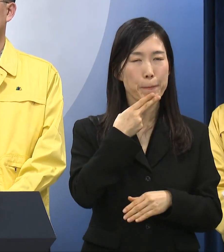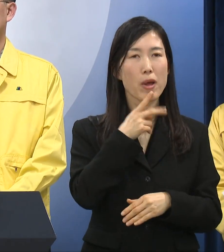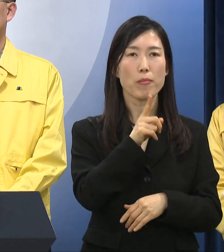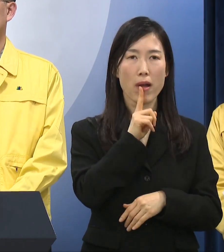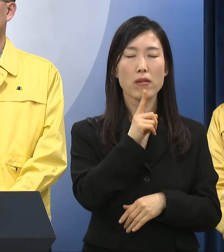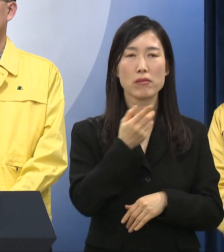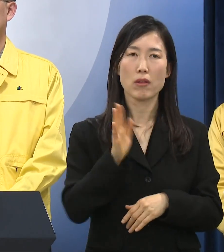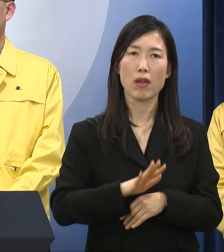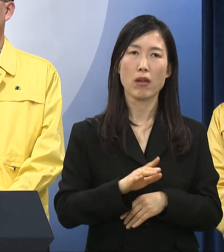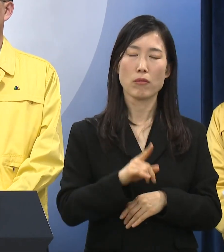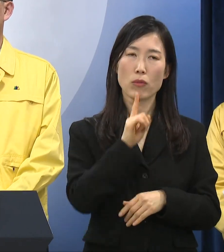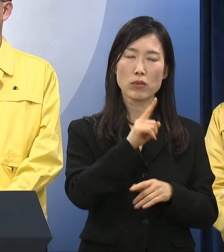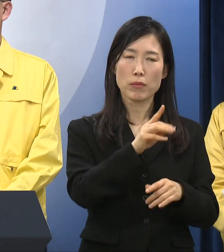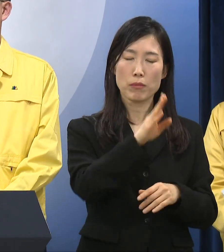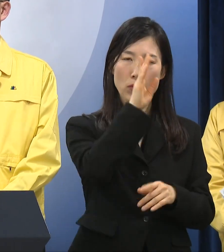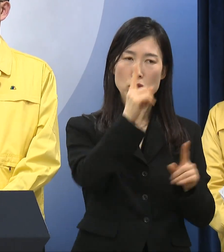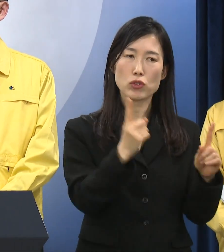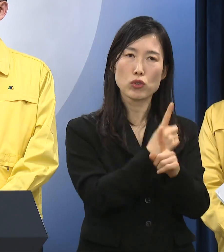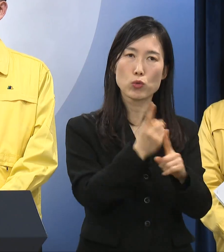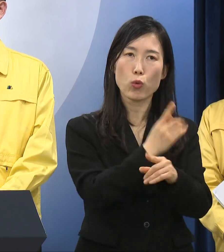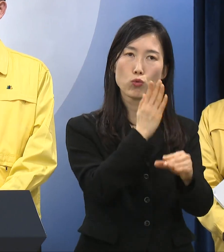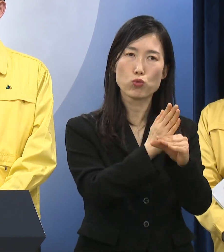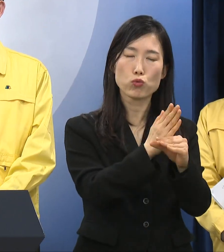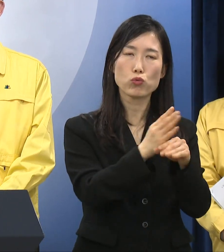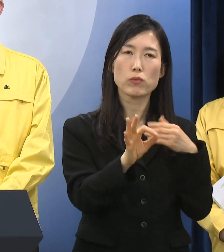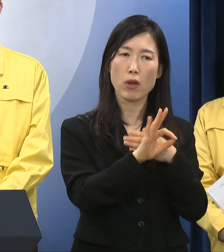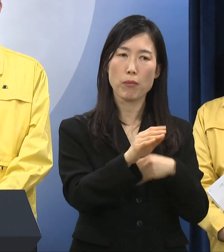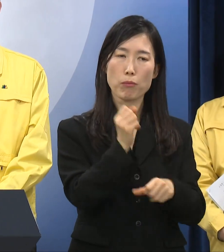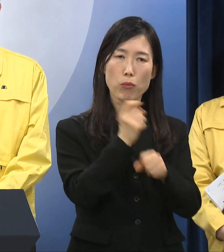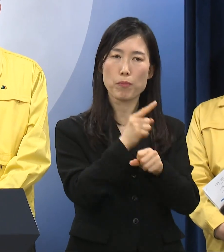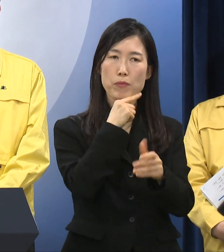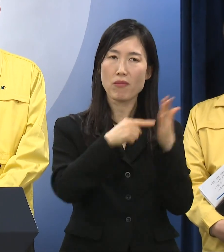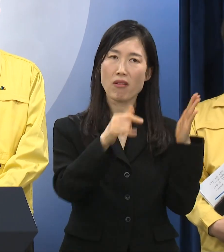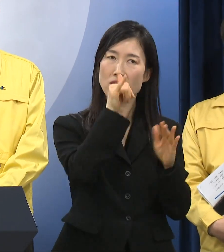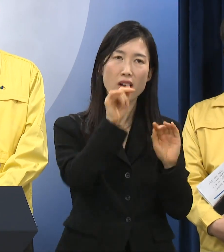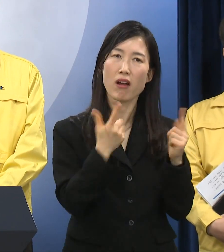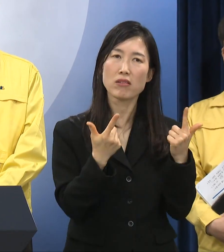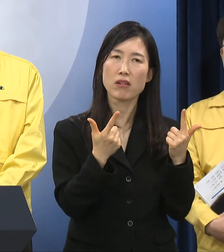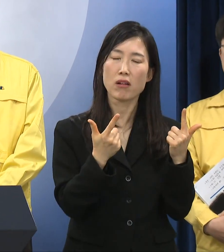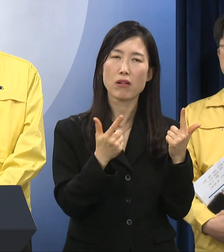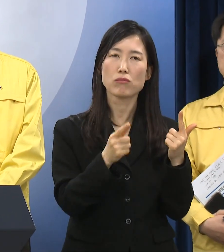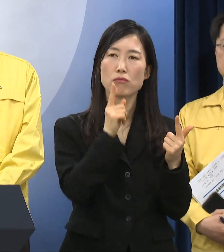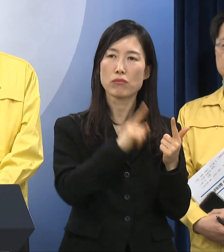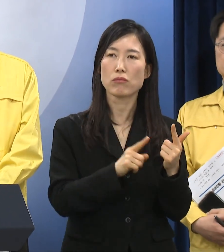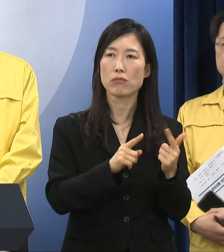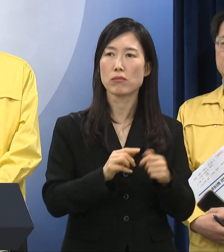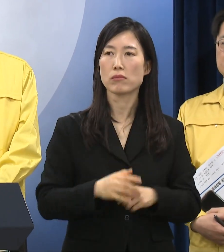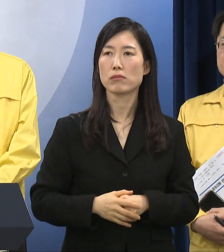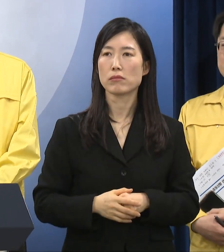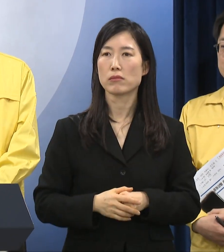해주셔서 이게 치료를 받고 있는 거라면 피해가 이미 발생한 거 아닌가 싶어서 그 부분 여쭤보고 싶습니다.